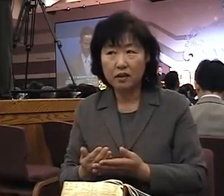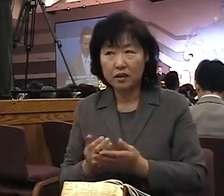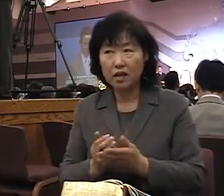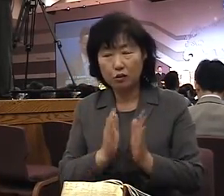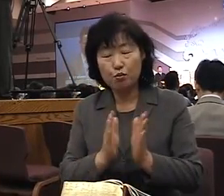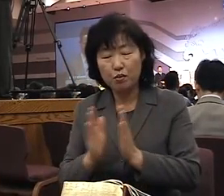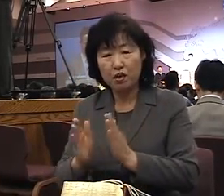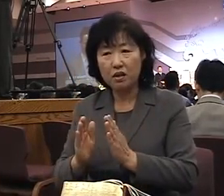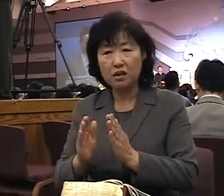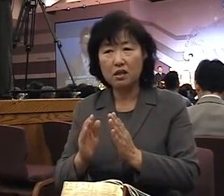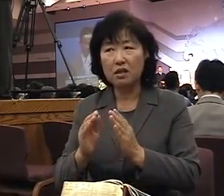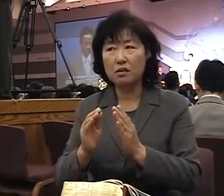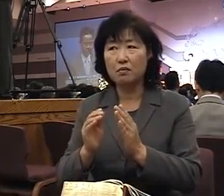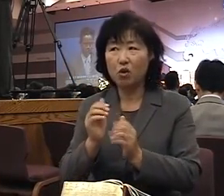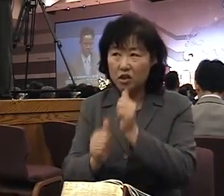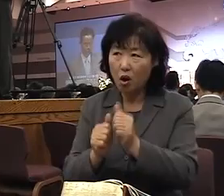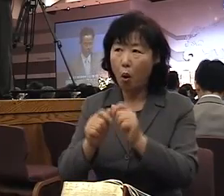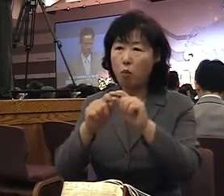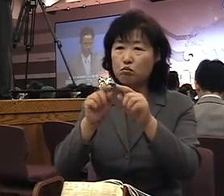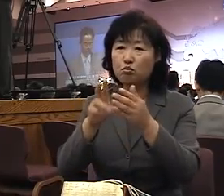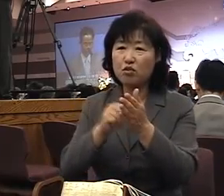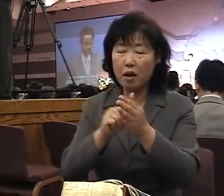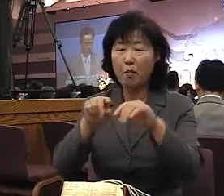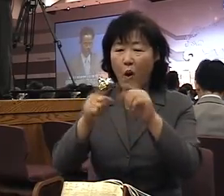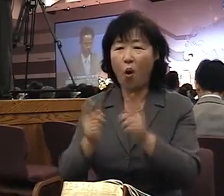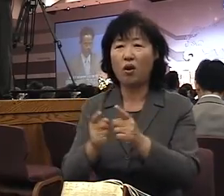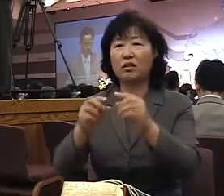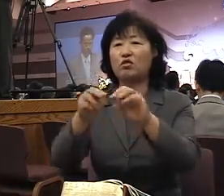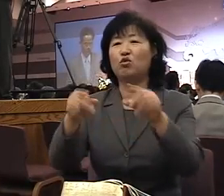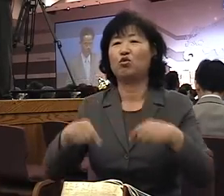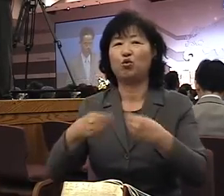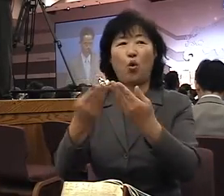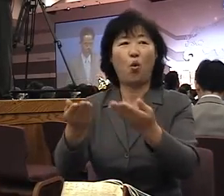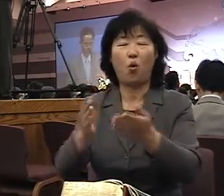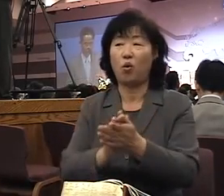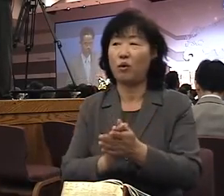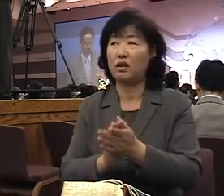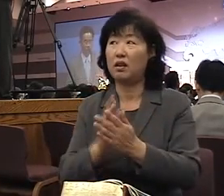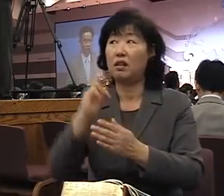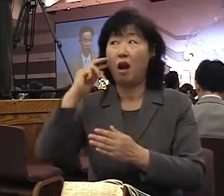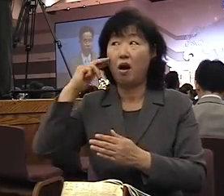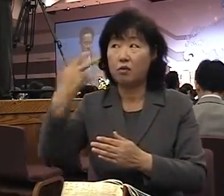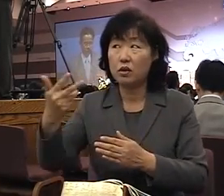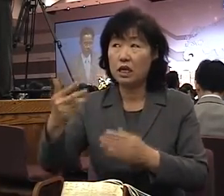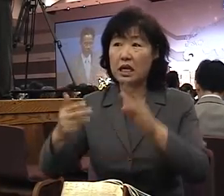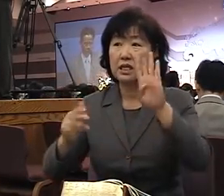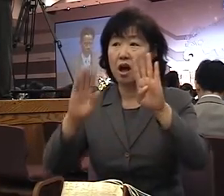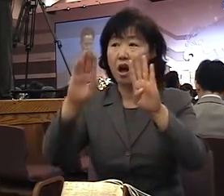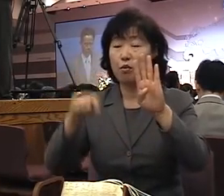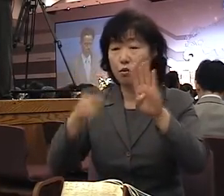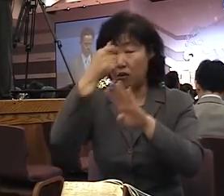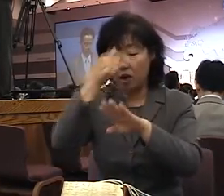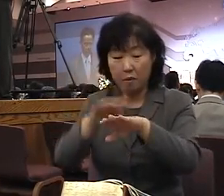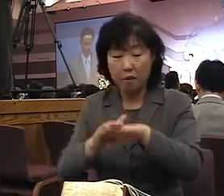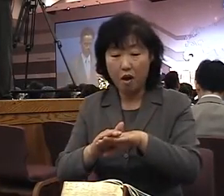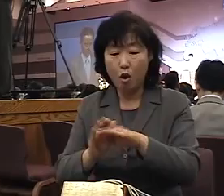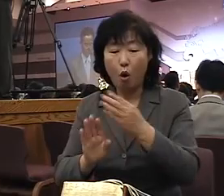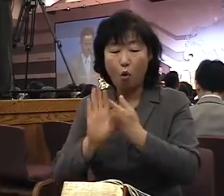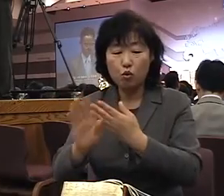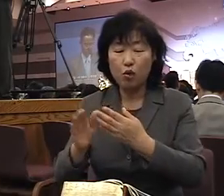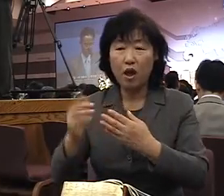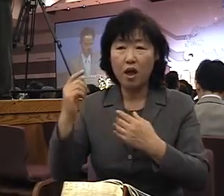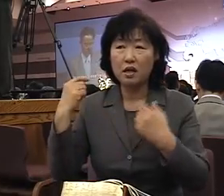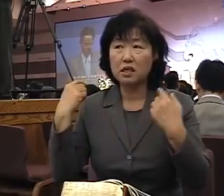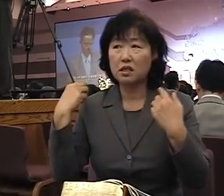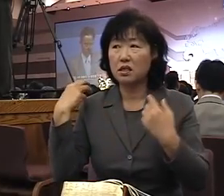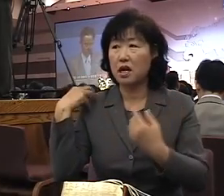하자가 없을 것 같습니다. 꼭 모아주시기를 바랍니다. 다음 주일 4부 예배 후에 재직회 있습니다. 은혜